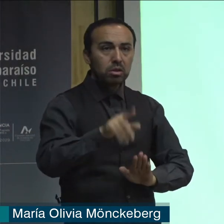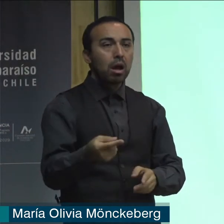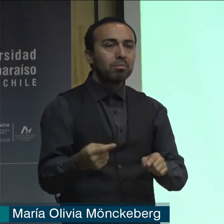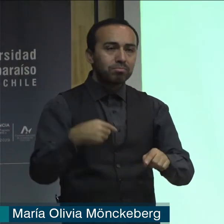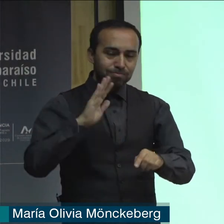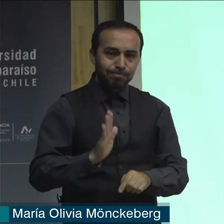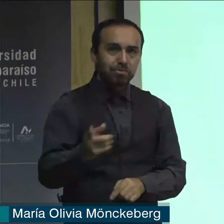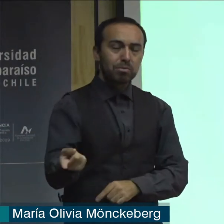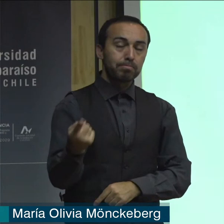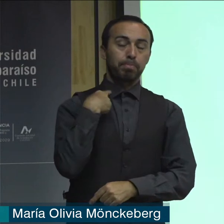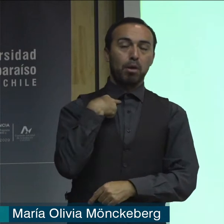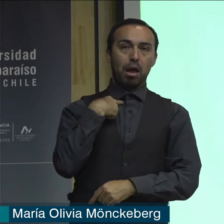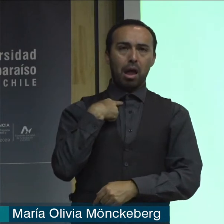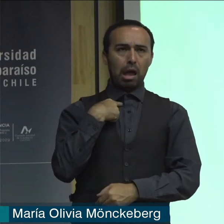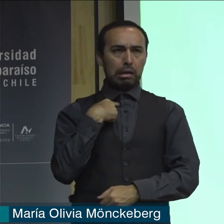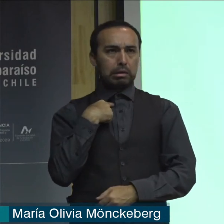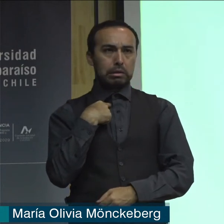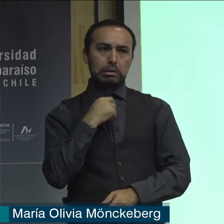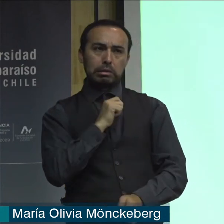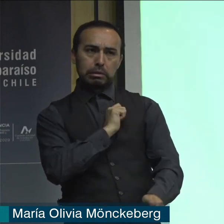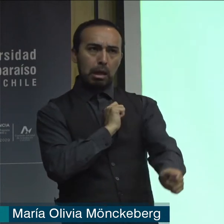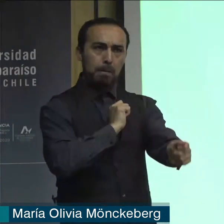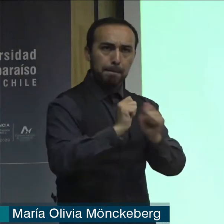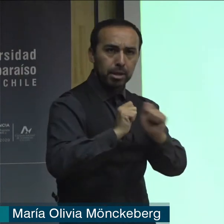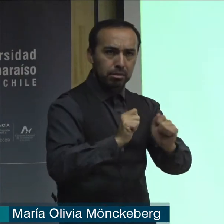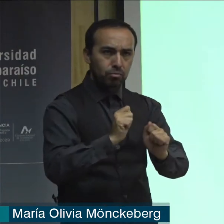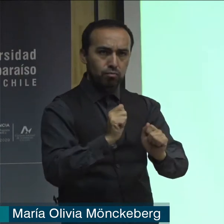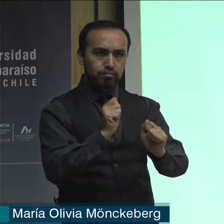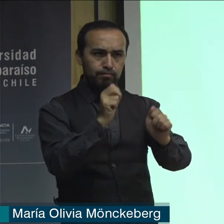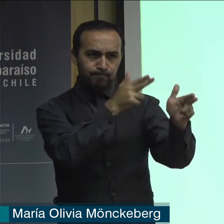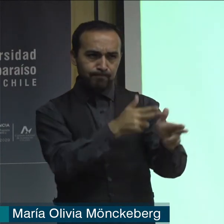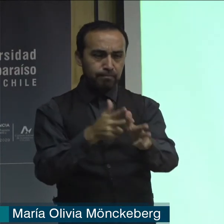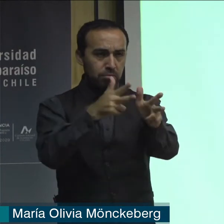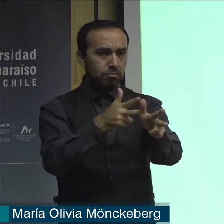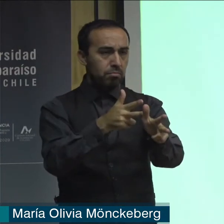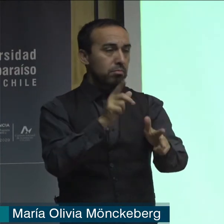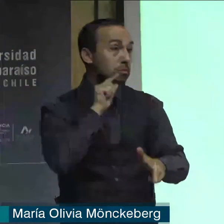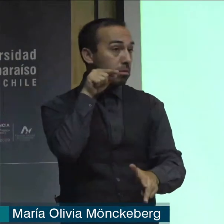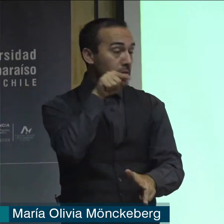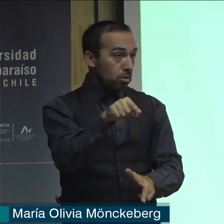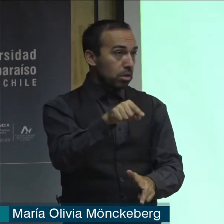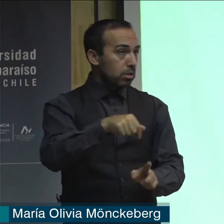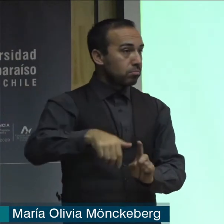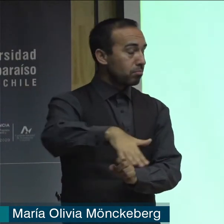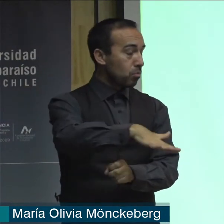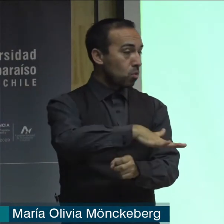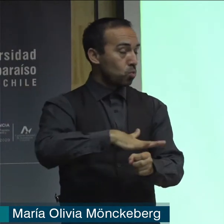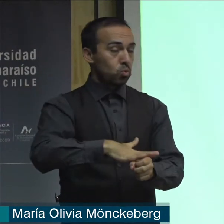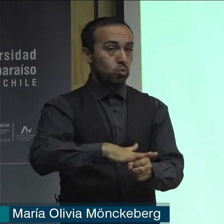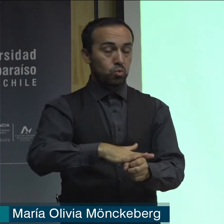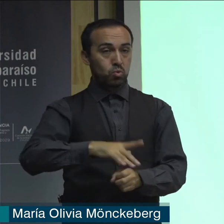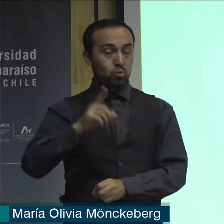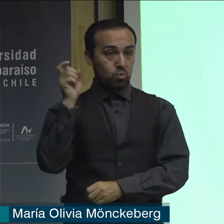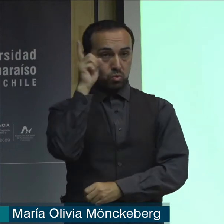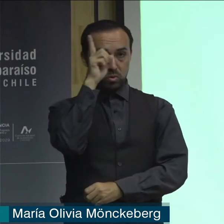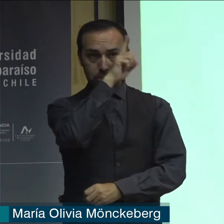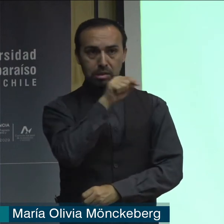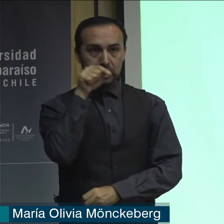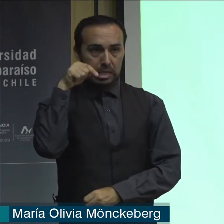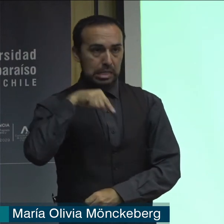con esta con esta circunstancias adversas en las universidades